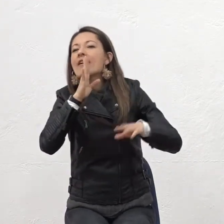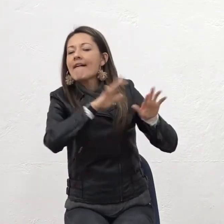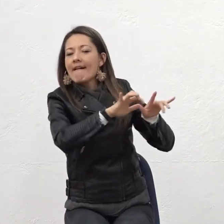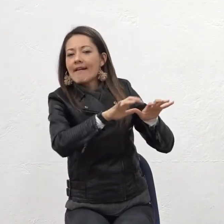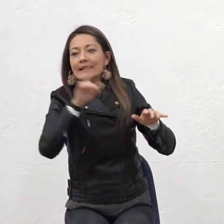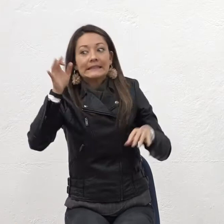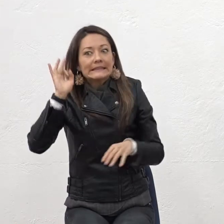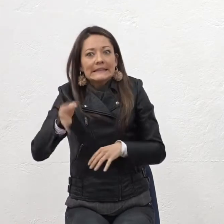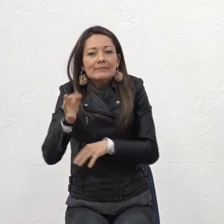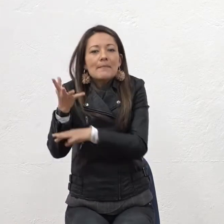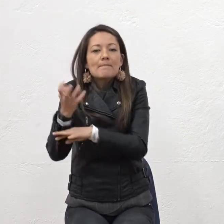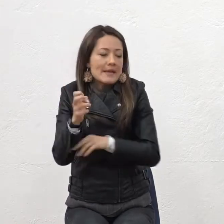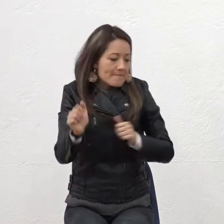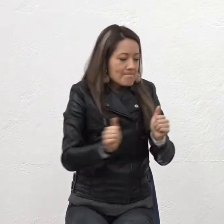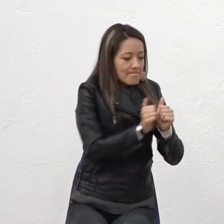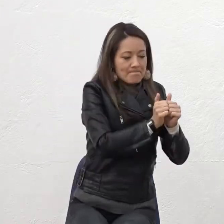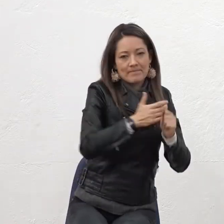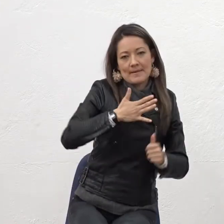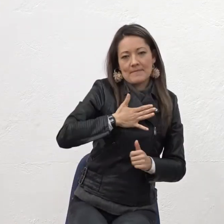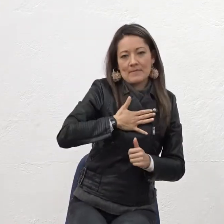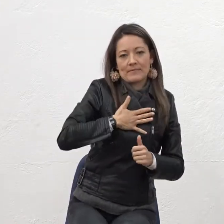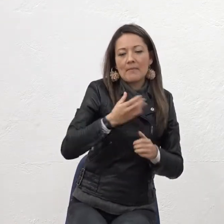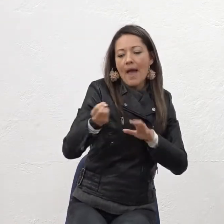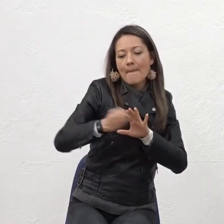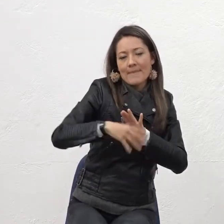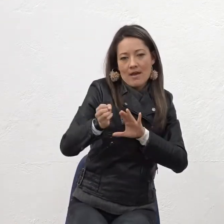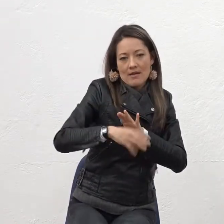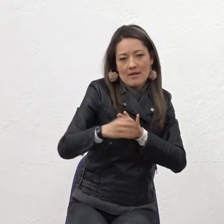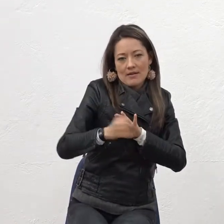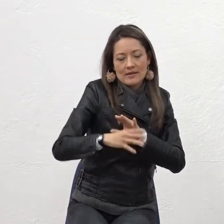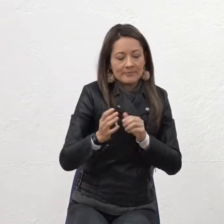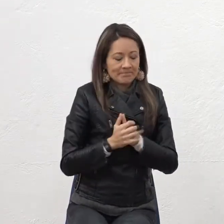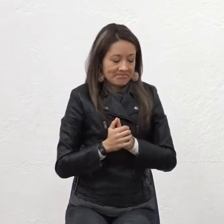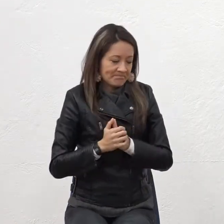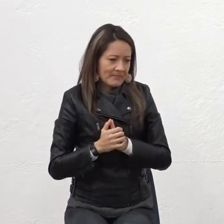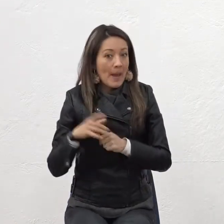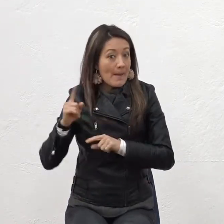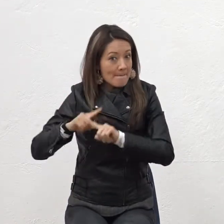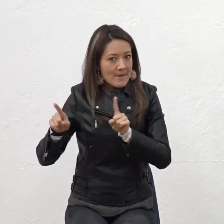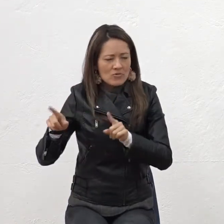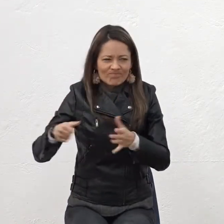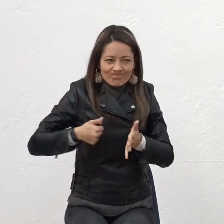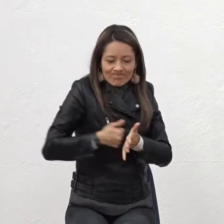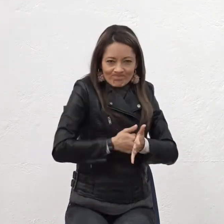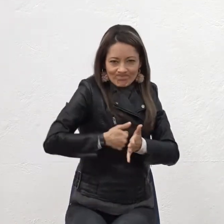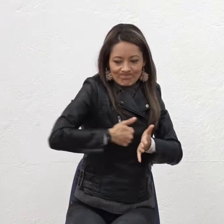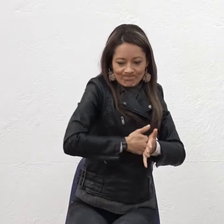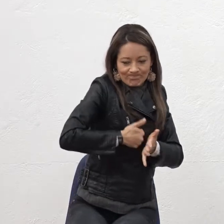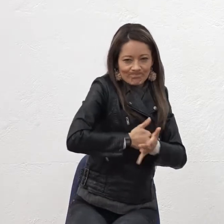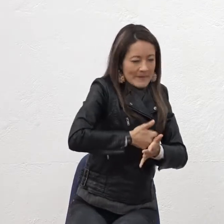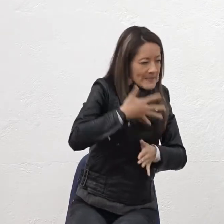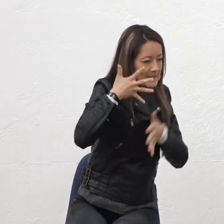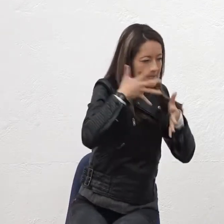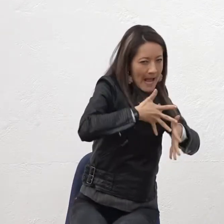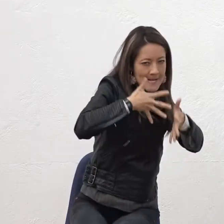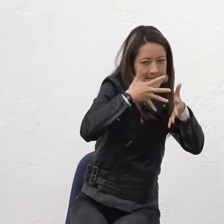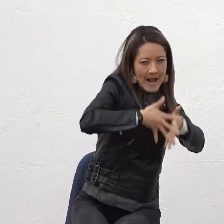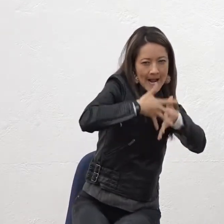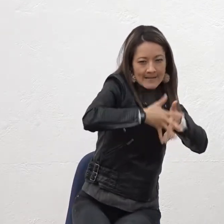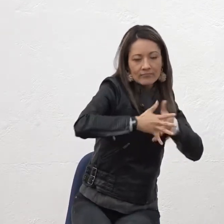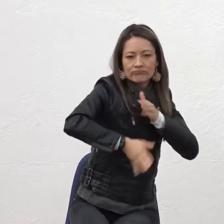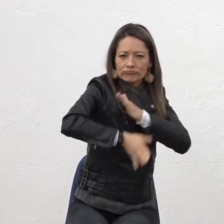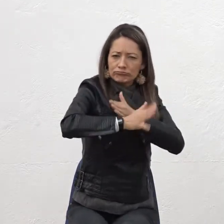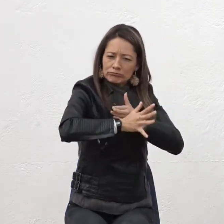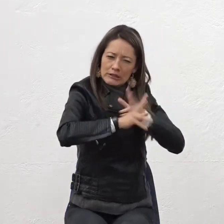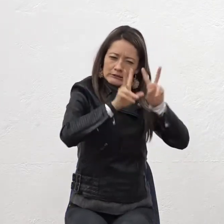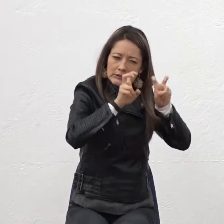él siempre pedía hacerse conmigo para empacar, pero él no desistió. Y siguió enseñándome y me seguía hablando